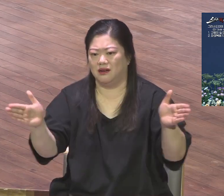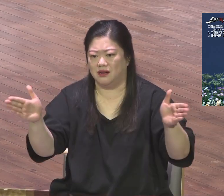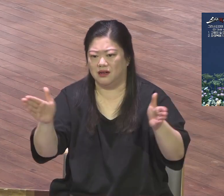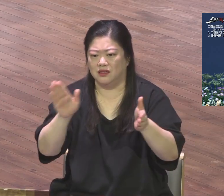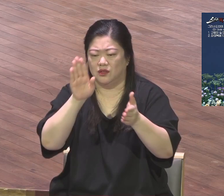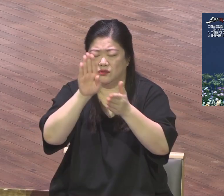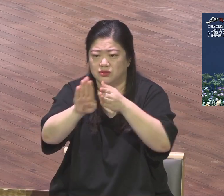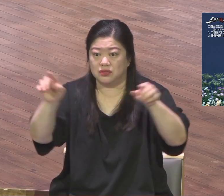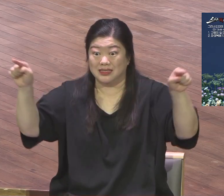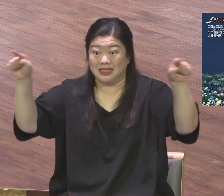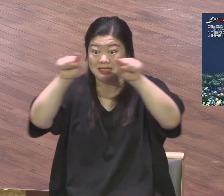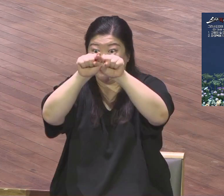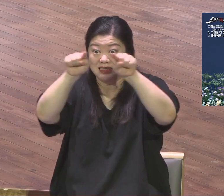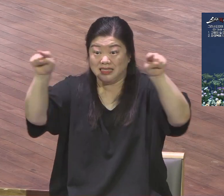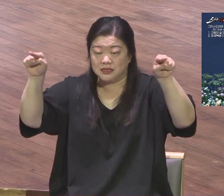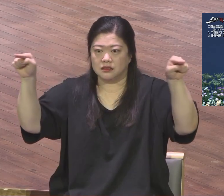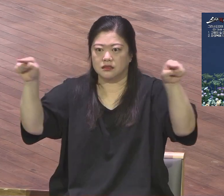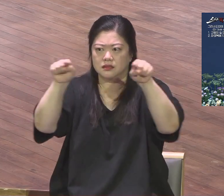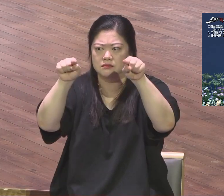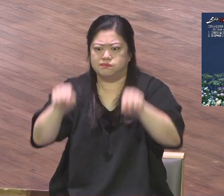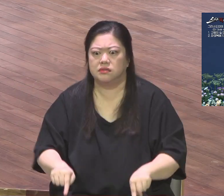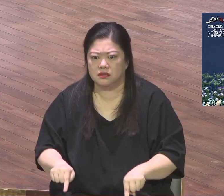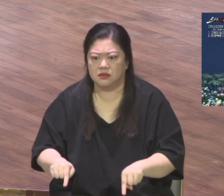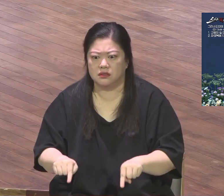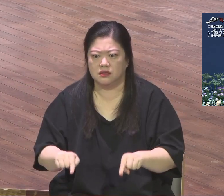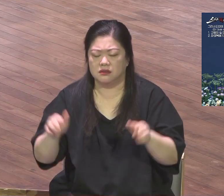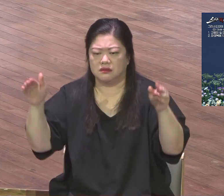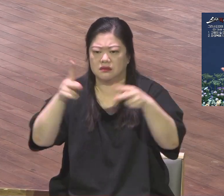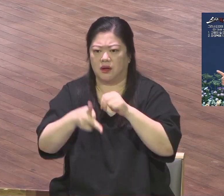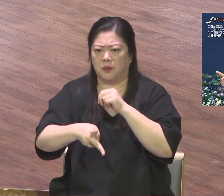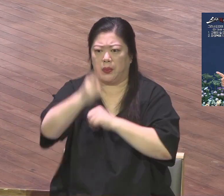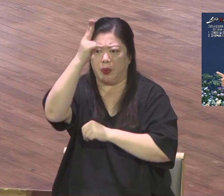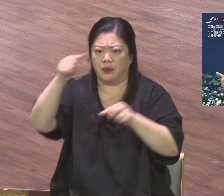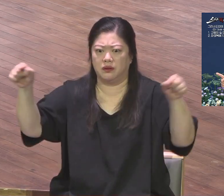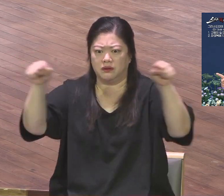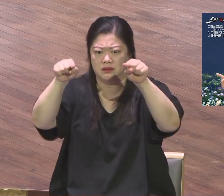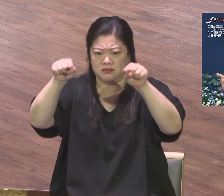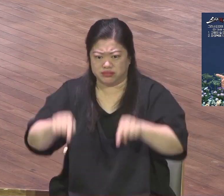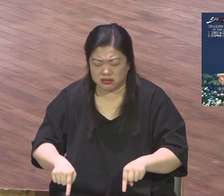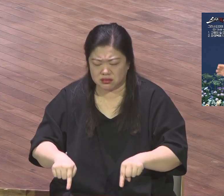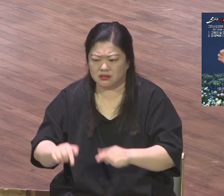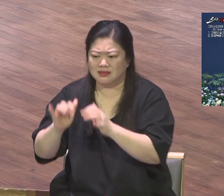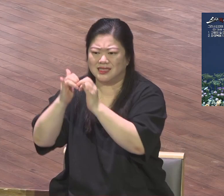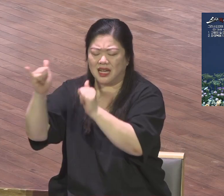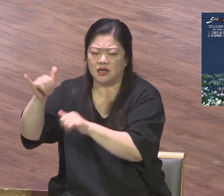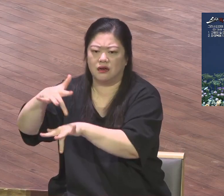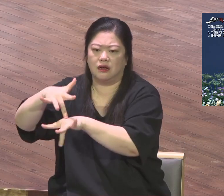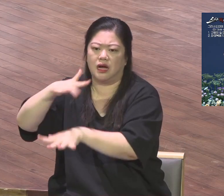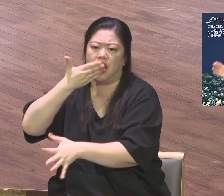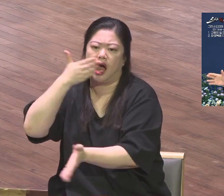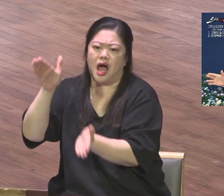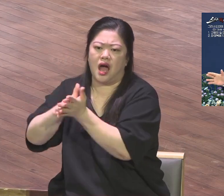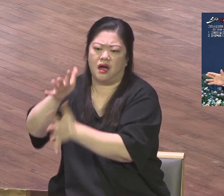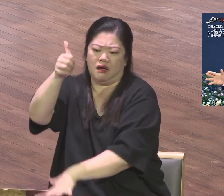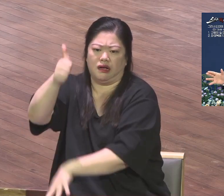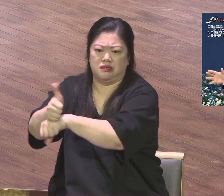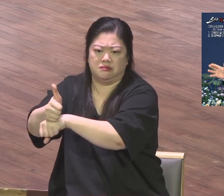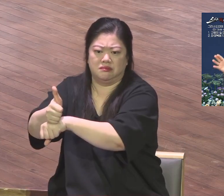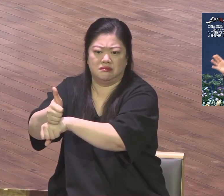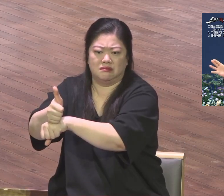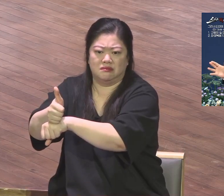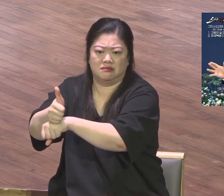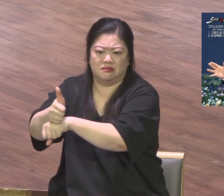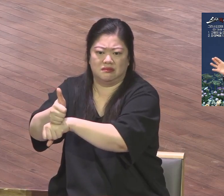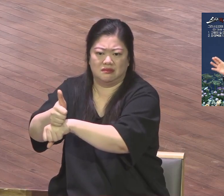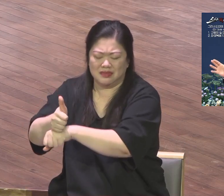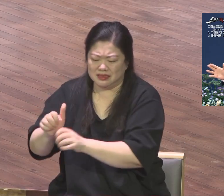그 결과로 너희 아비는 마귀니라 한 말씀대로 마귀의 자녀가 되었습니다. 마귀의 자녀는 일평생 동안